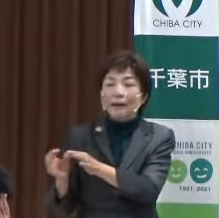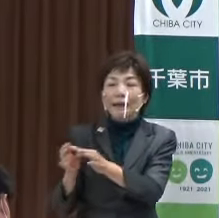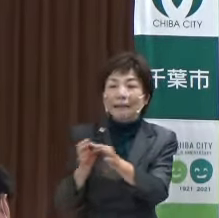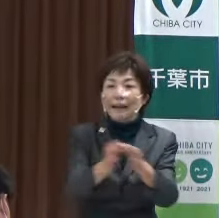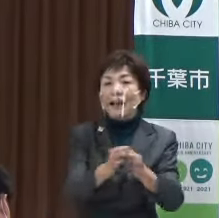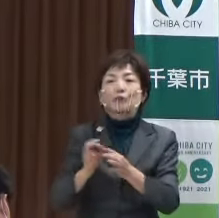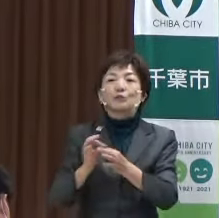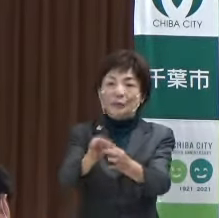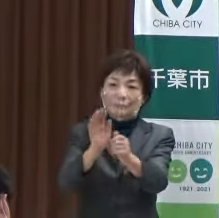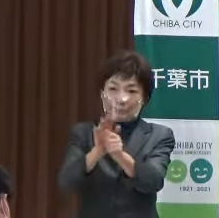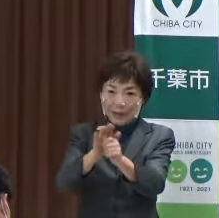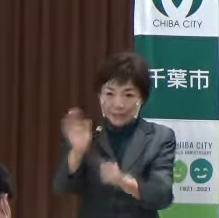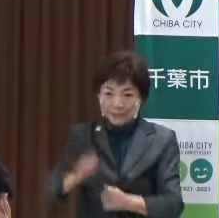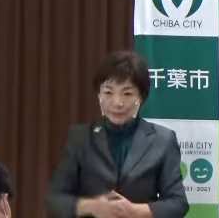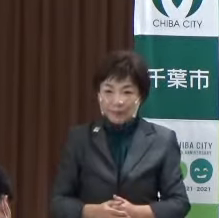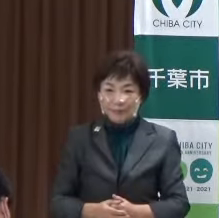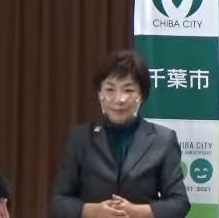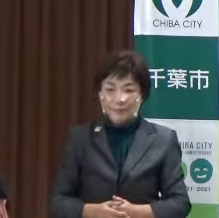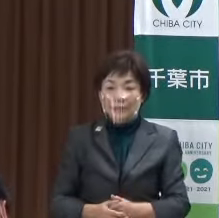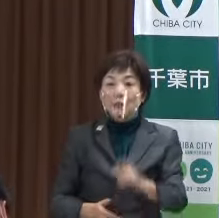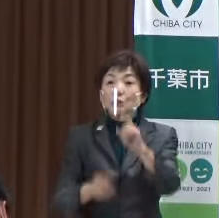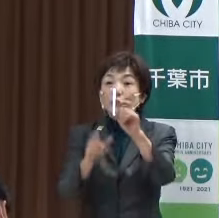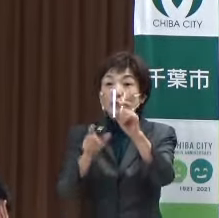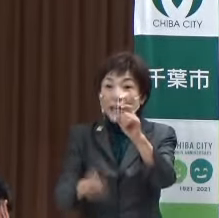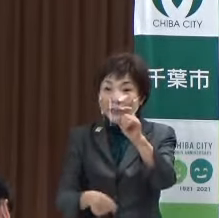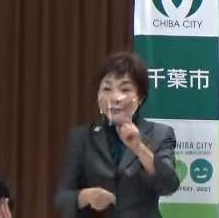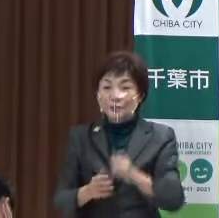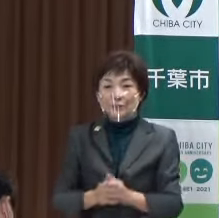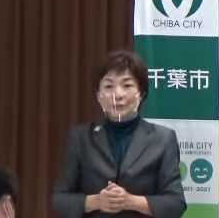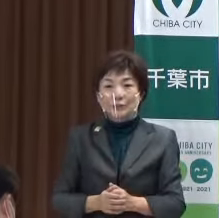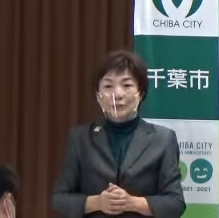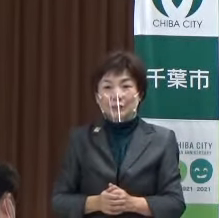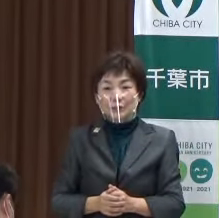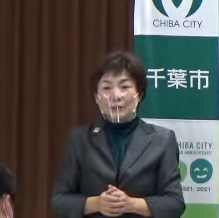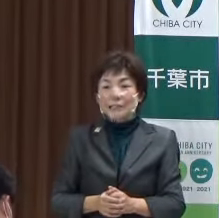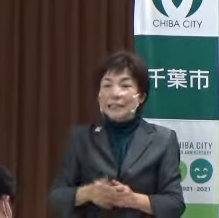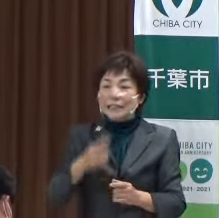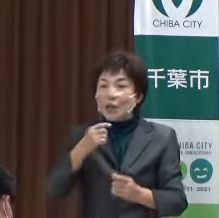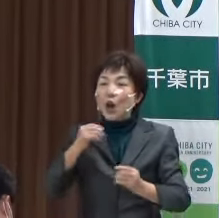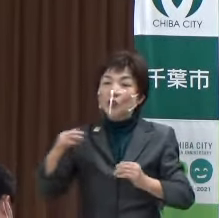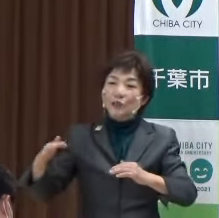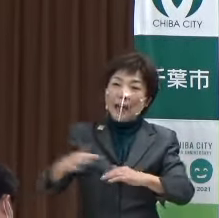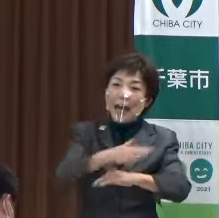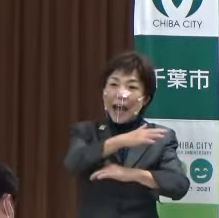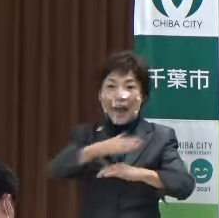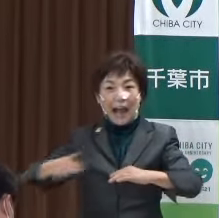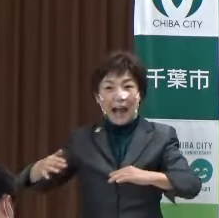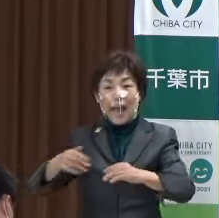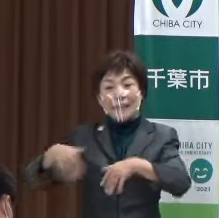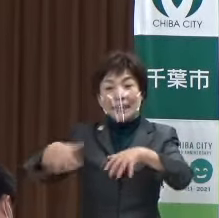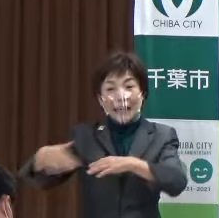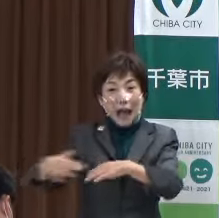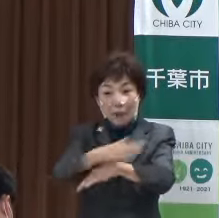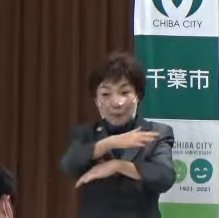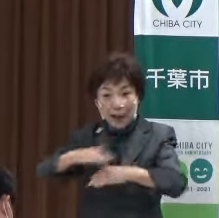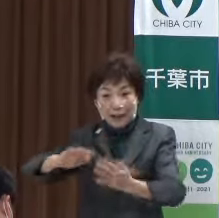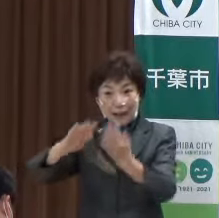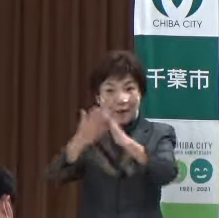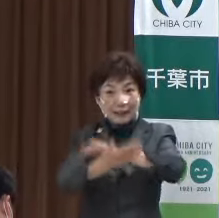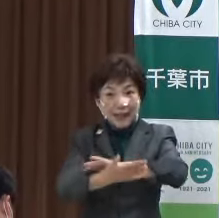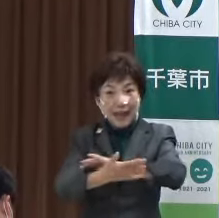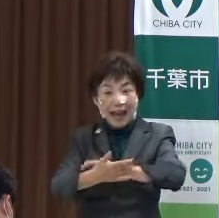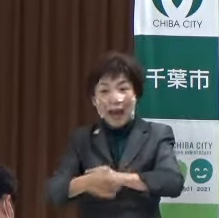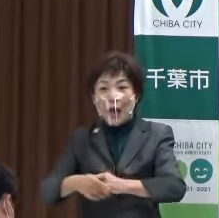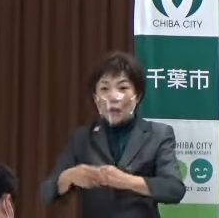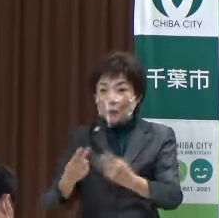行われます。10月になりますと、白砂の浜に生まれ変わった稲城の浜を舞台に千葉市ト